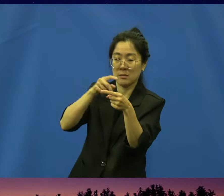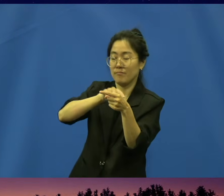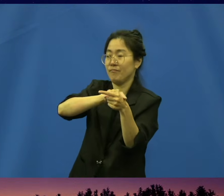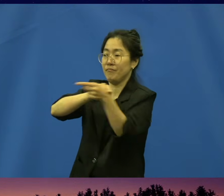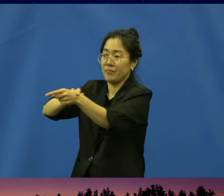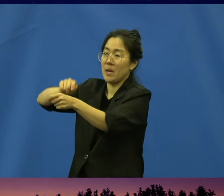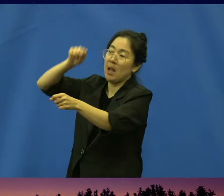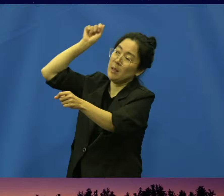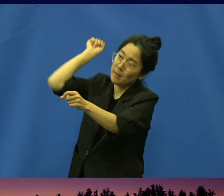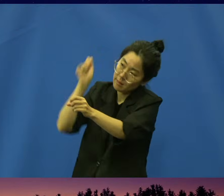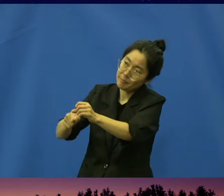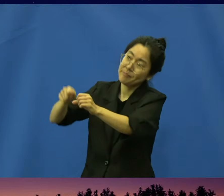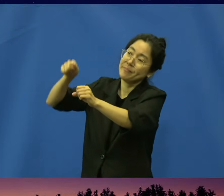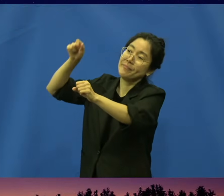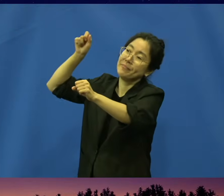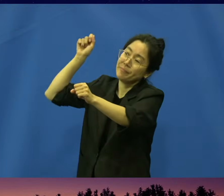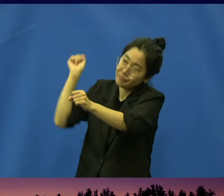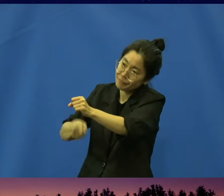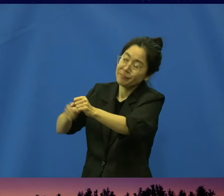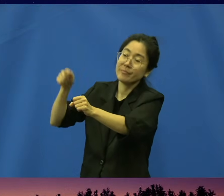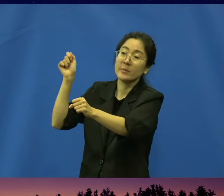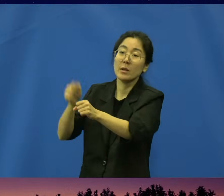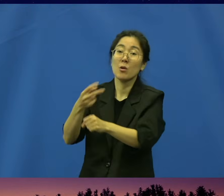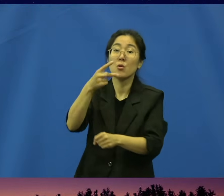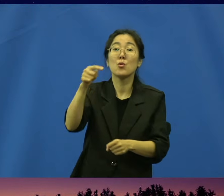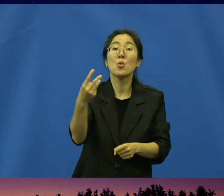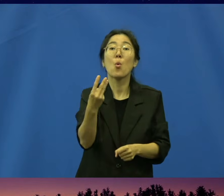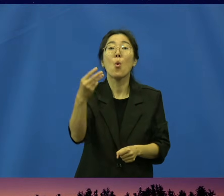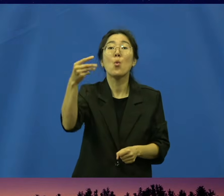치는 거예요. 우리 둘러스 선교사는 어떻게 칠까요?